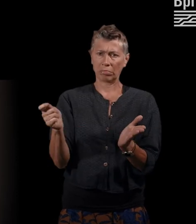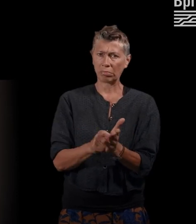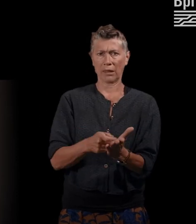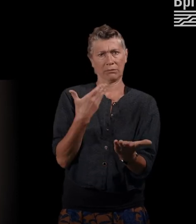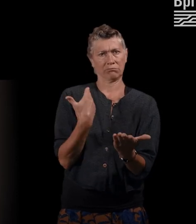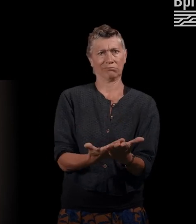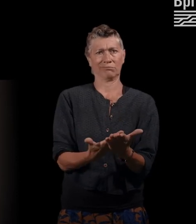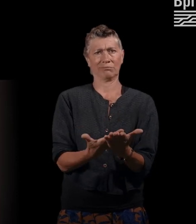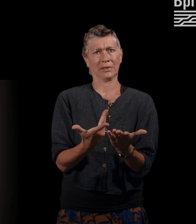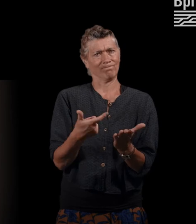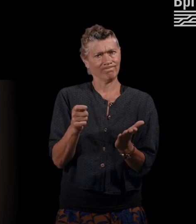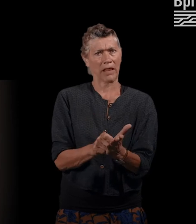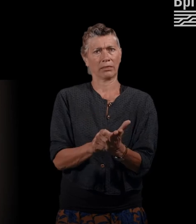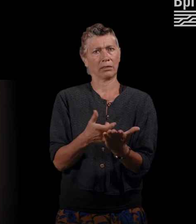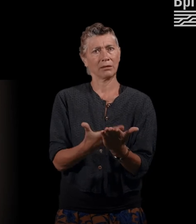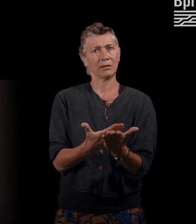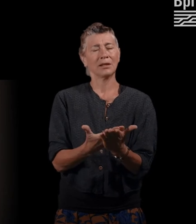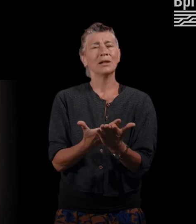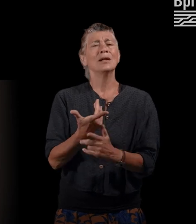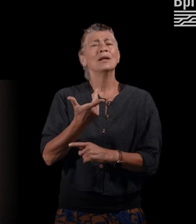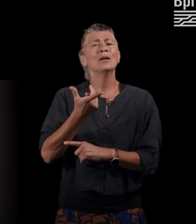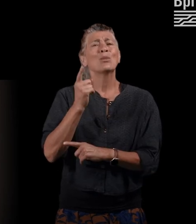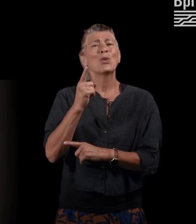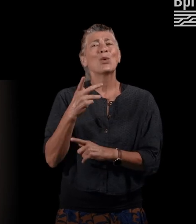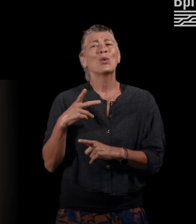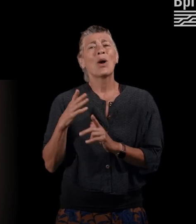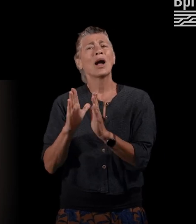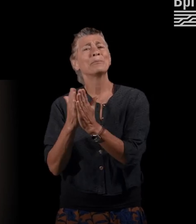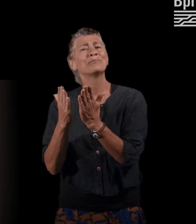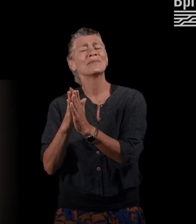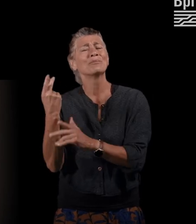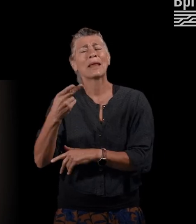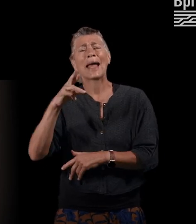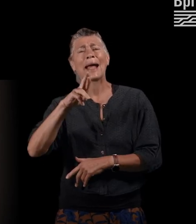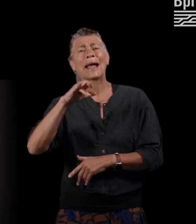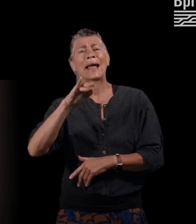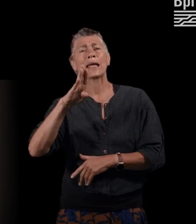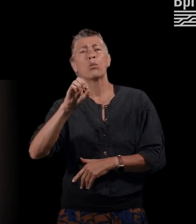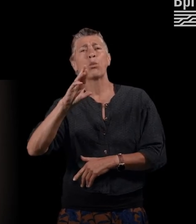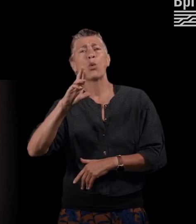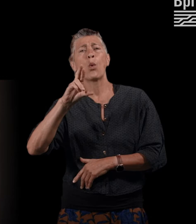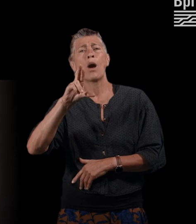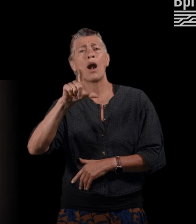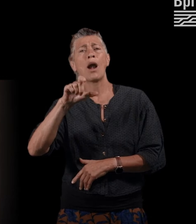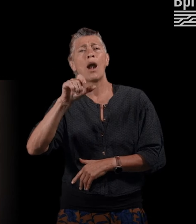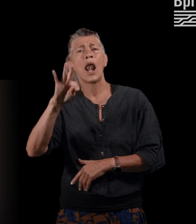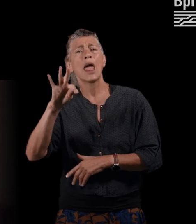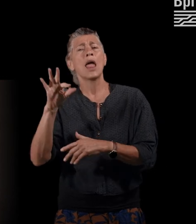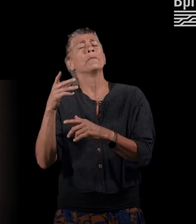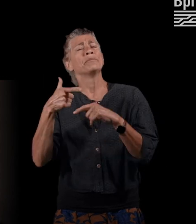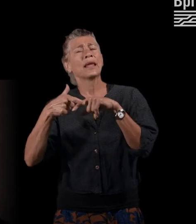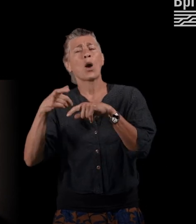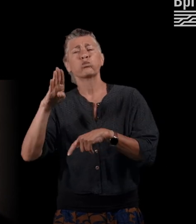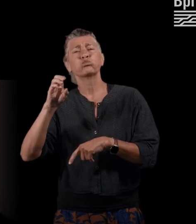et je dis bien prendre date, comme pour citer aussi le livre de Mathieu Riboulet et Patrick Boucheron, un livre qu'ils ont écrit juste après les